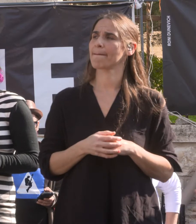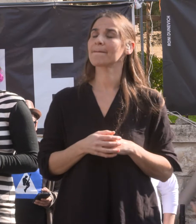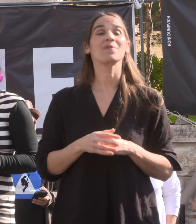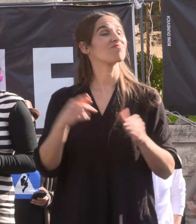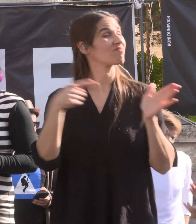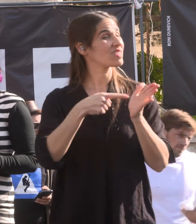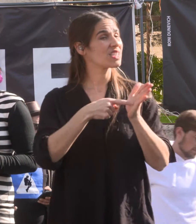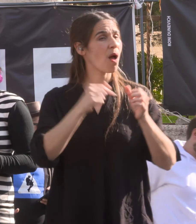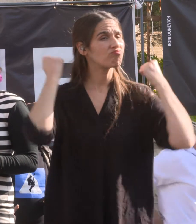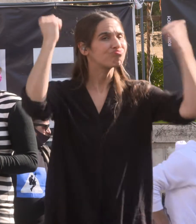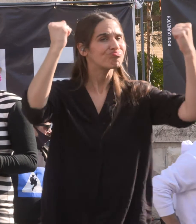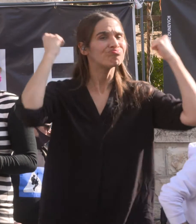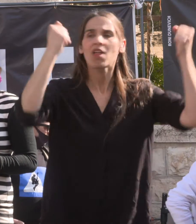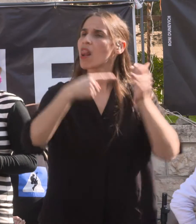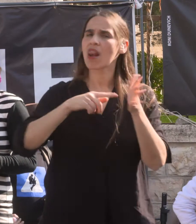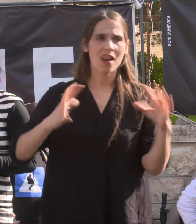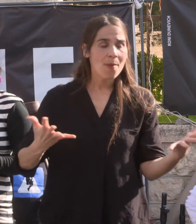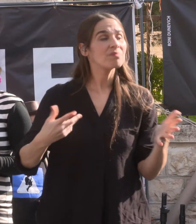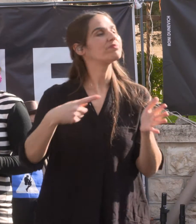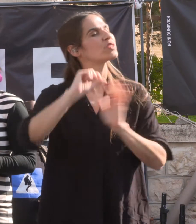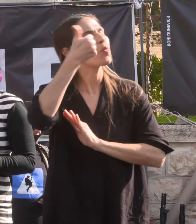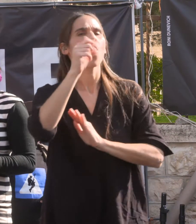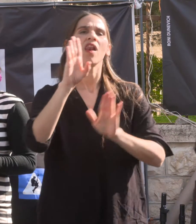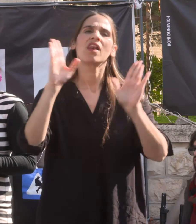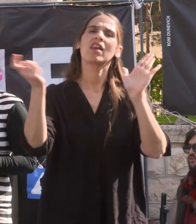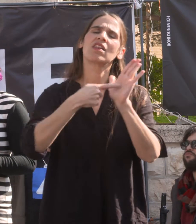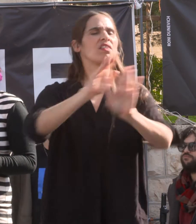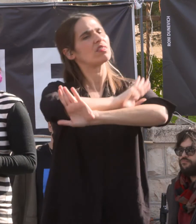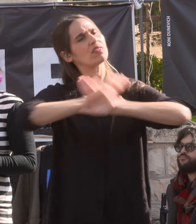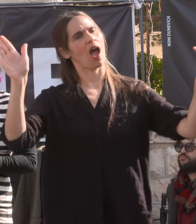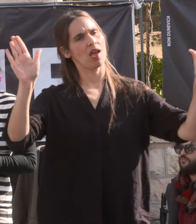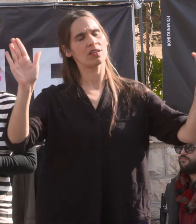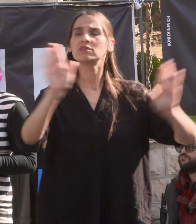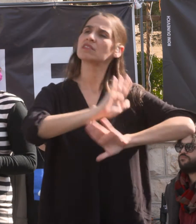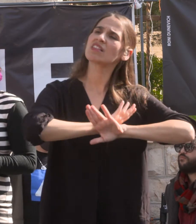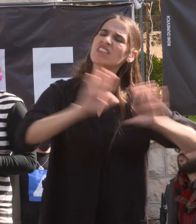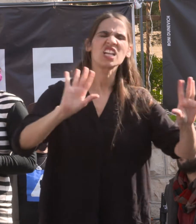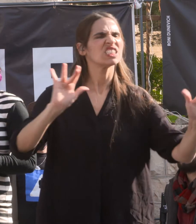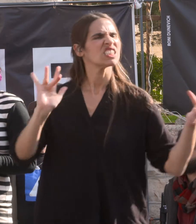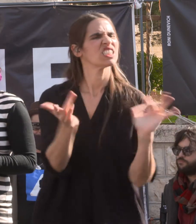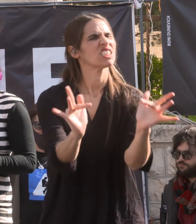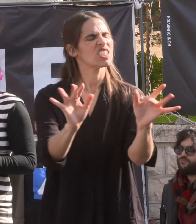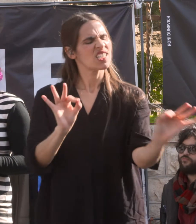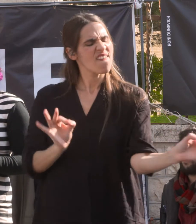יצאנו לרחובות קודם כל בקריאת די. די